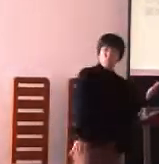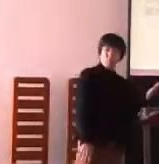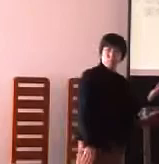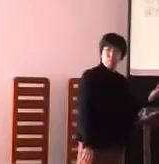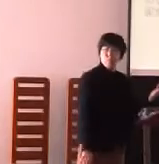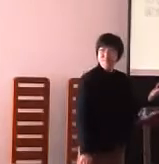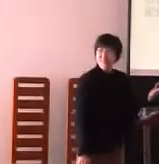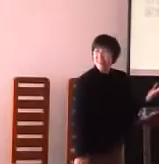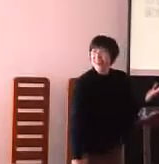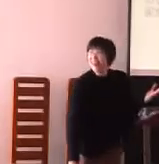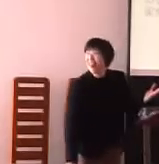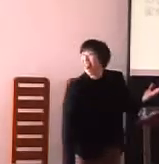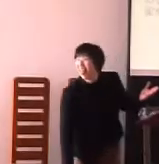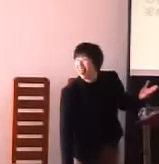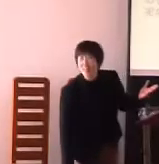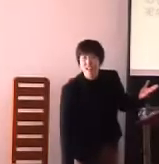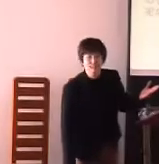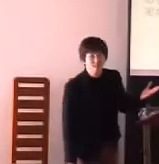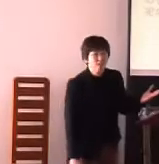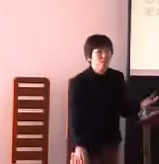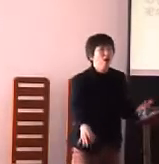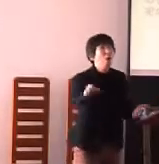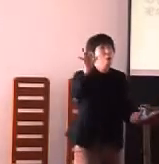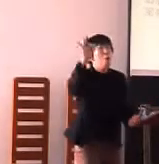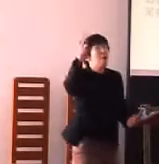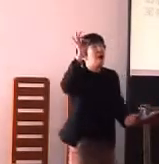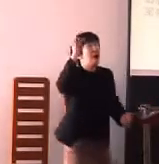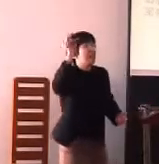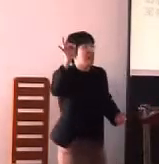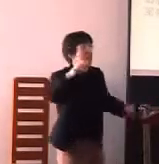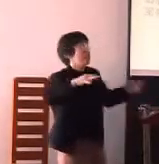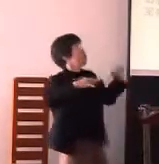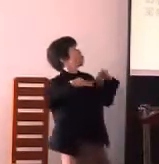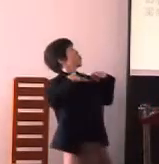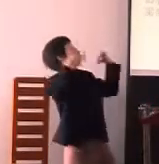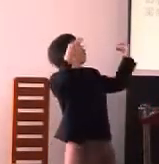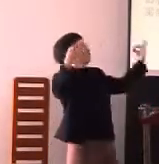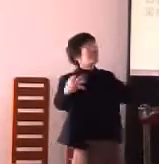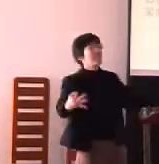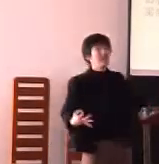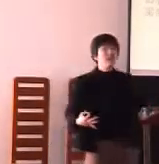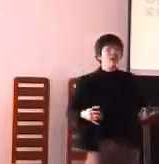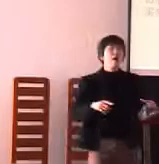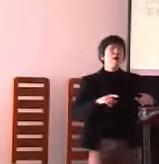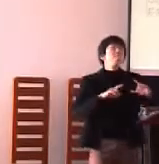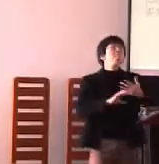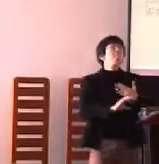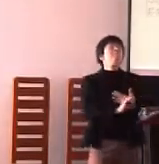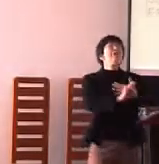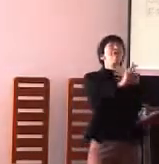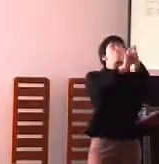もうその言葉誘惑にが塞ぐためにもう身を結ばない